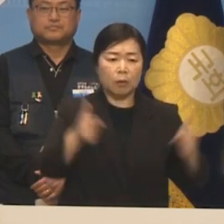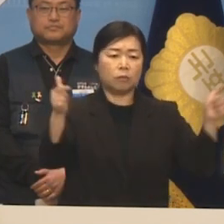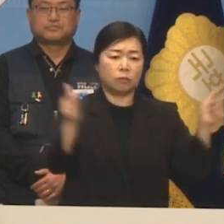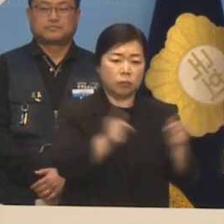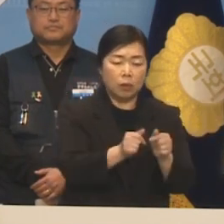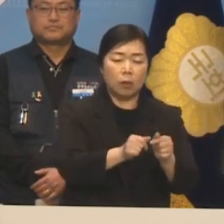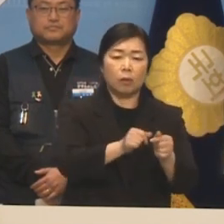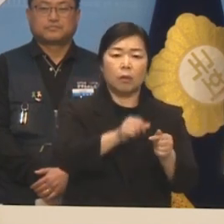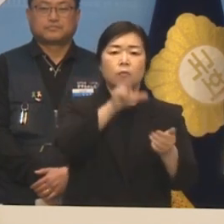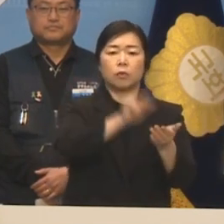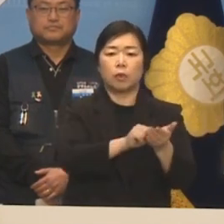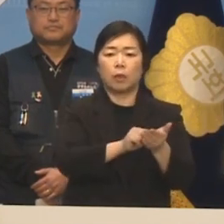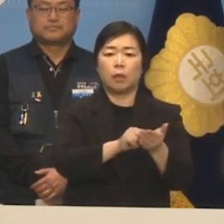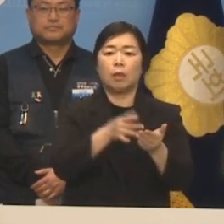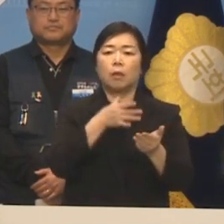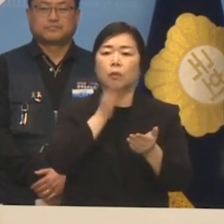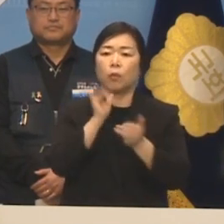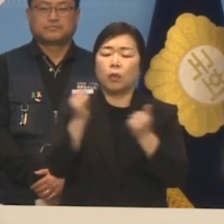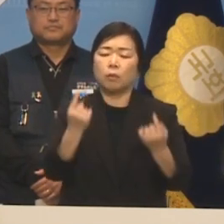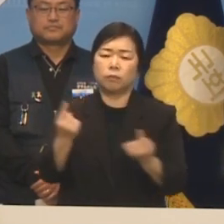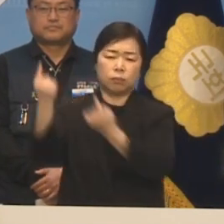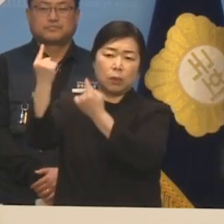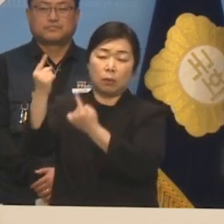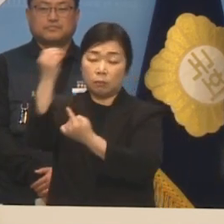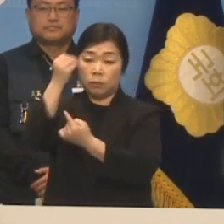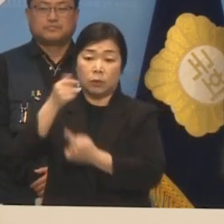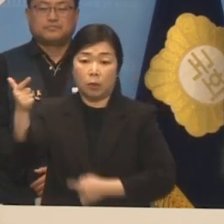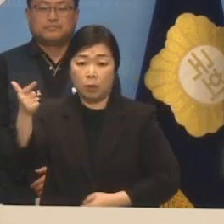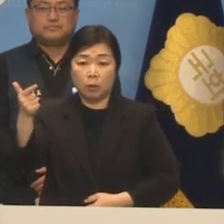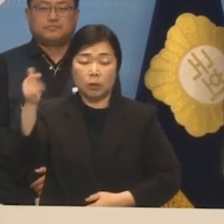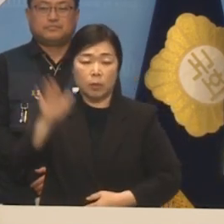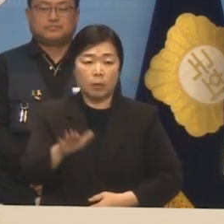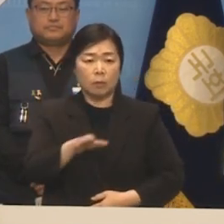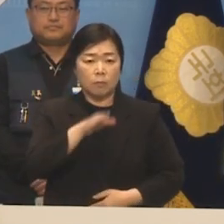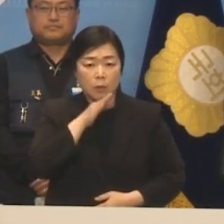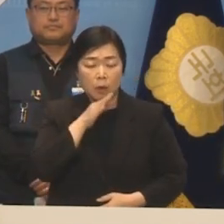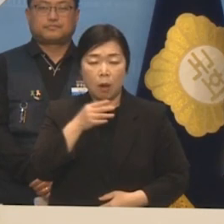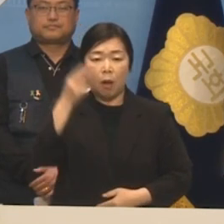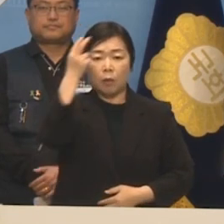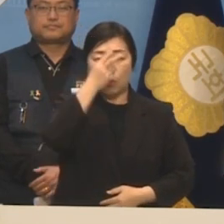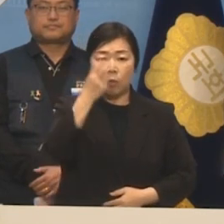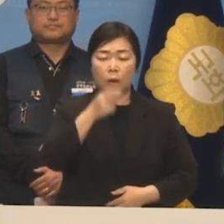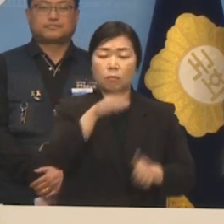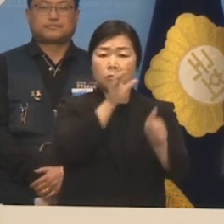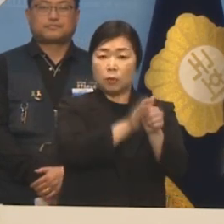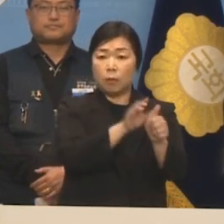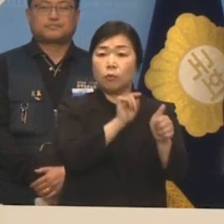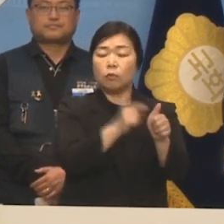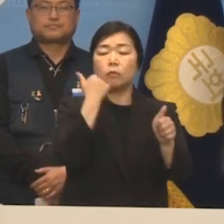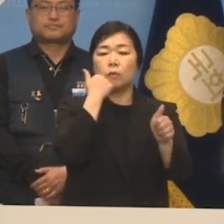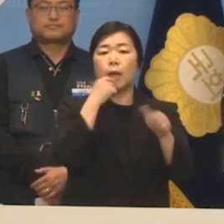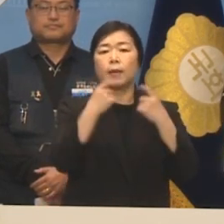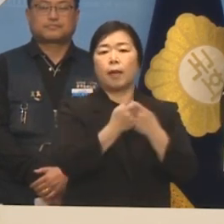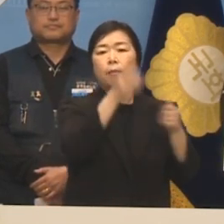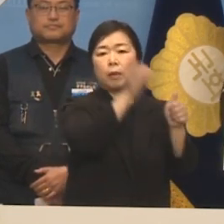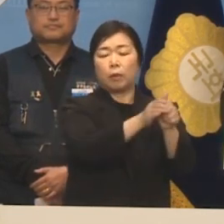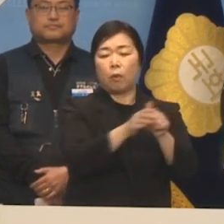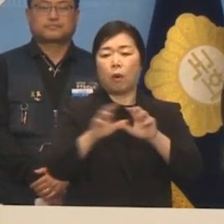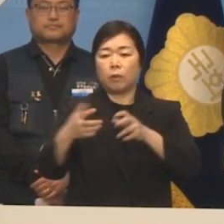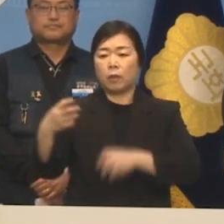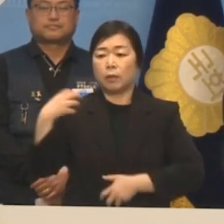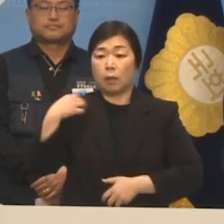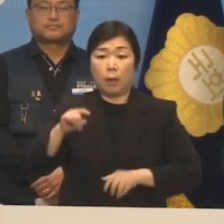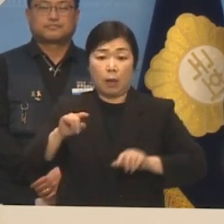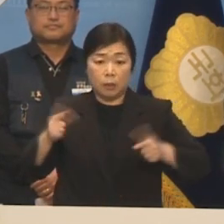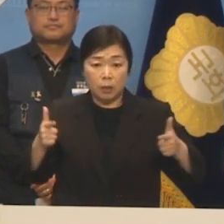저출생 초고령화를 걱정하면서도 정작 돌봄 부담을 개인에게 맡기고 공적 책임을 다하지 않는